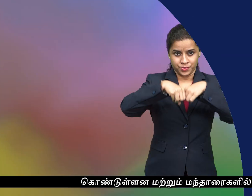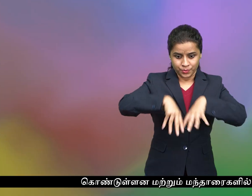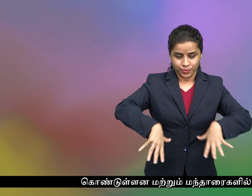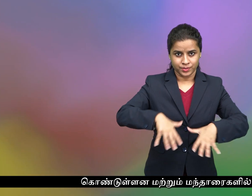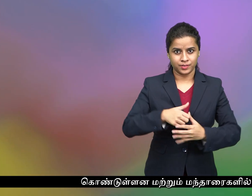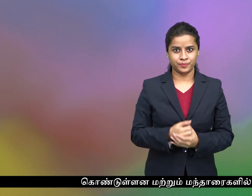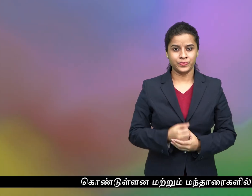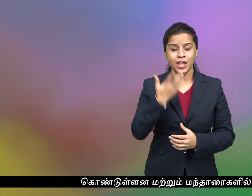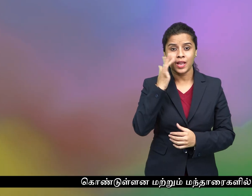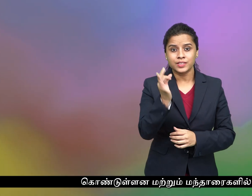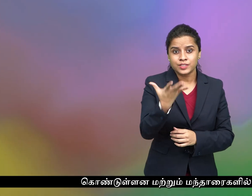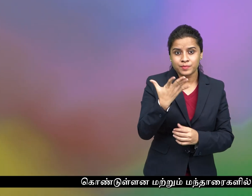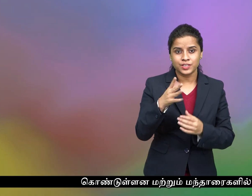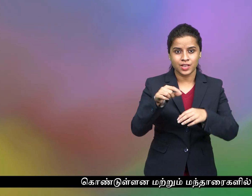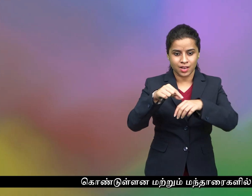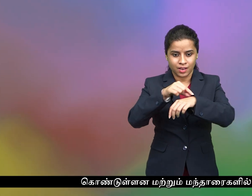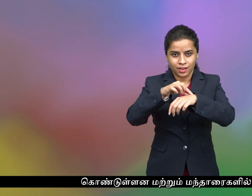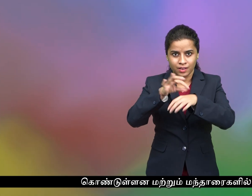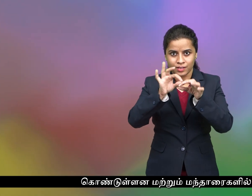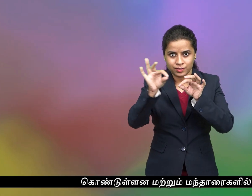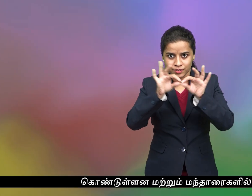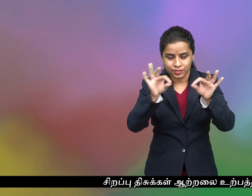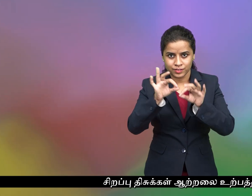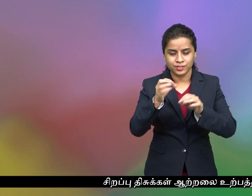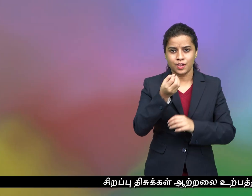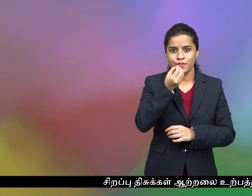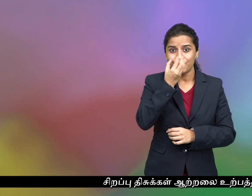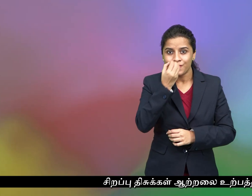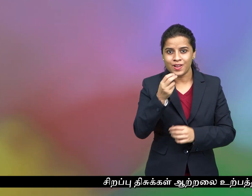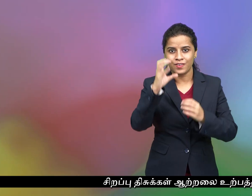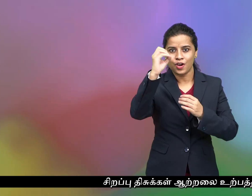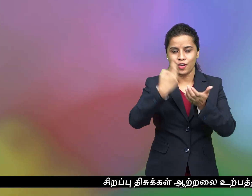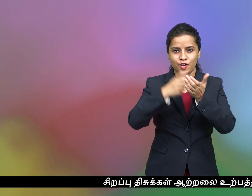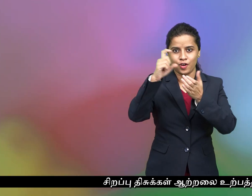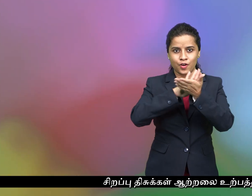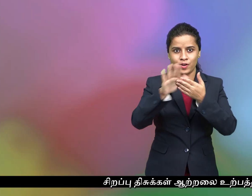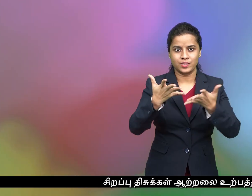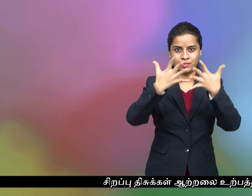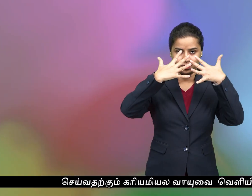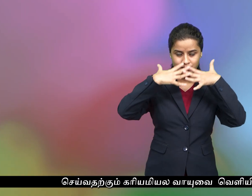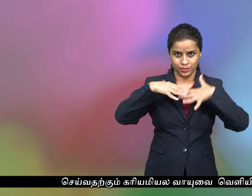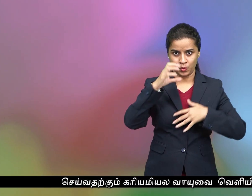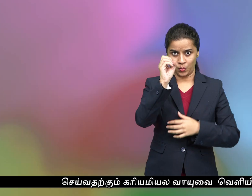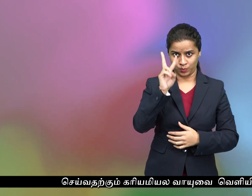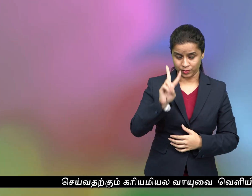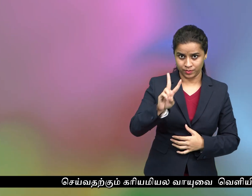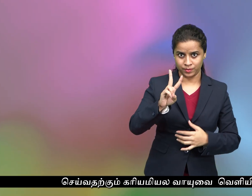கொண்டுள்ளன மற்றும் மண்தாரைகளில் உள்ள சிறப்பு திசுக்கள் ஆற்றலை உற்பத்தி செய்வதற்கும்